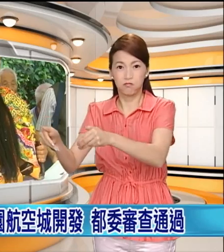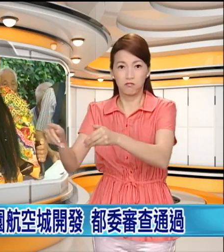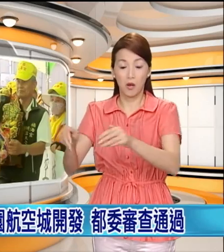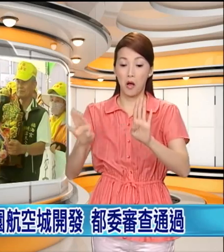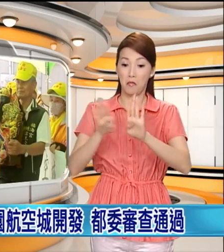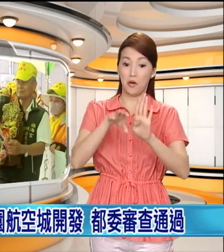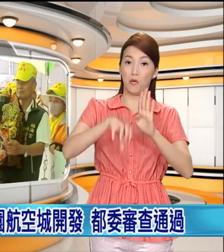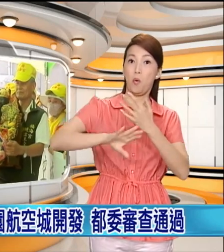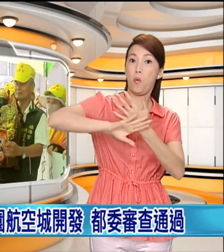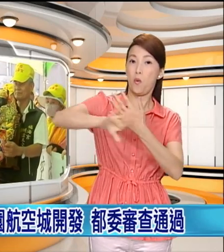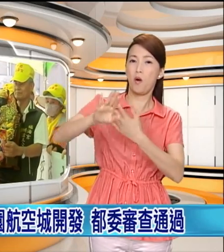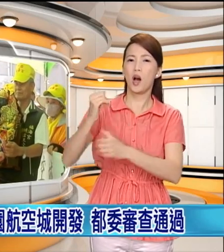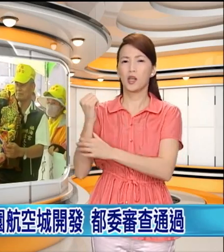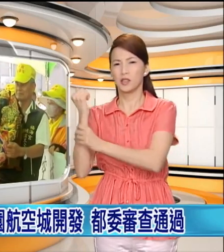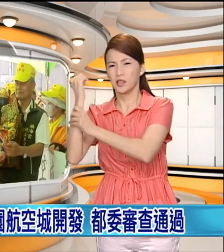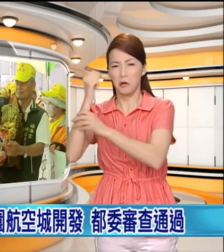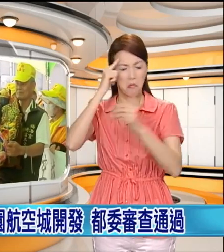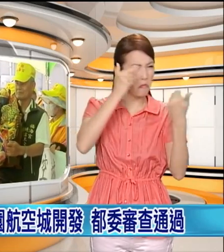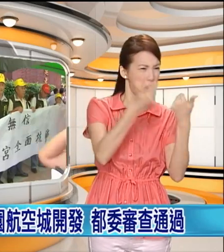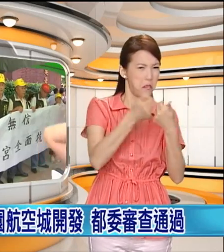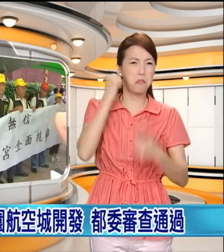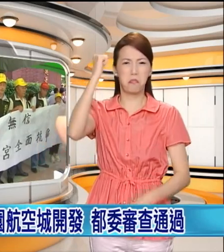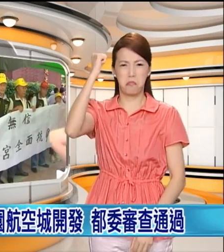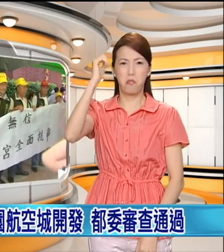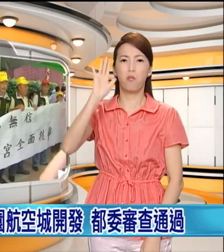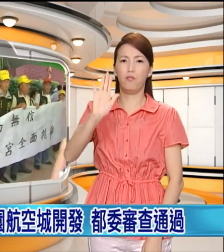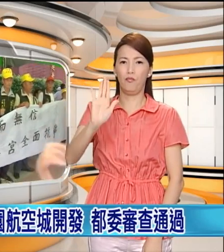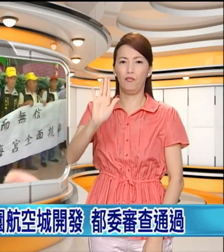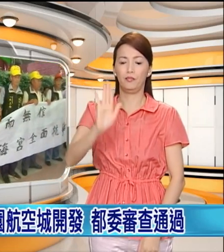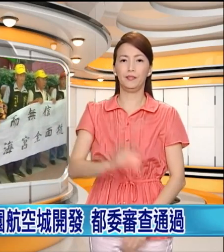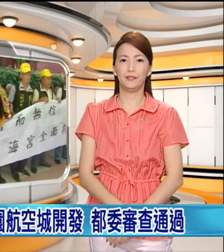在场外则是有正反两方都来澄清。